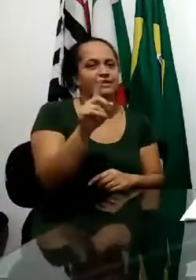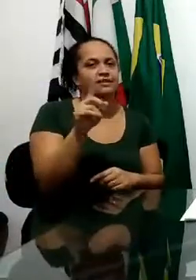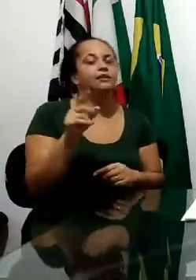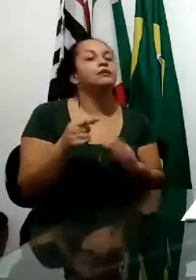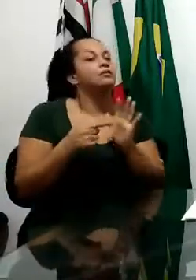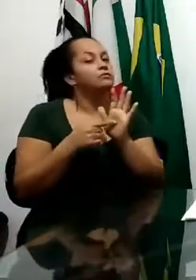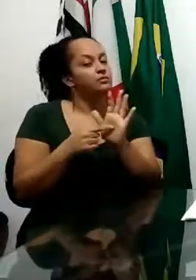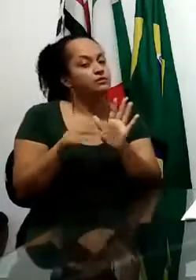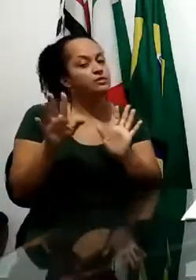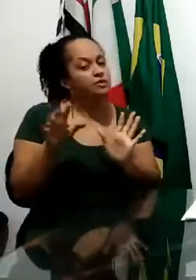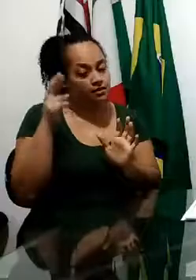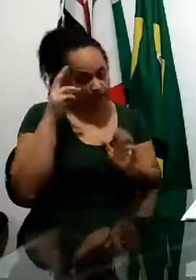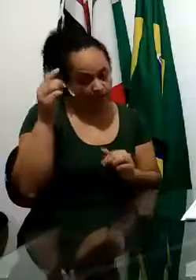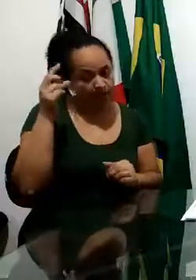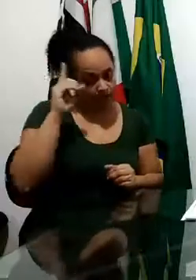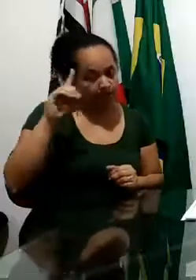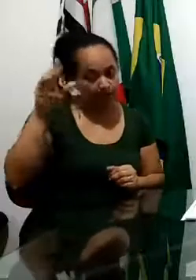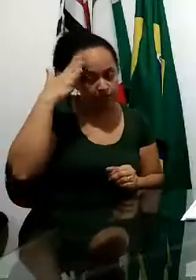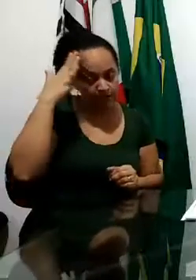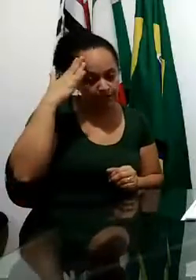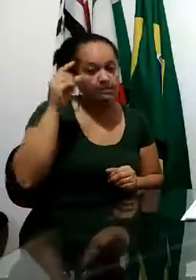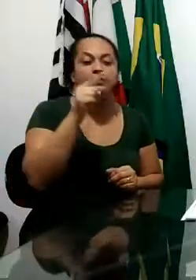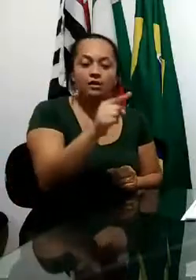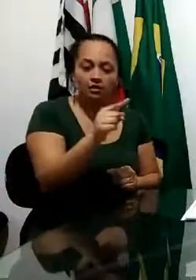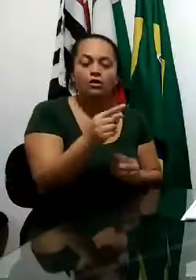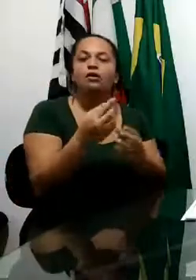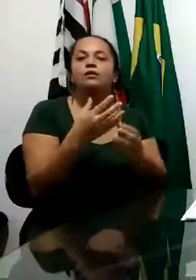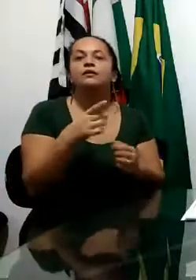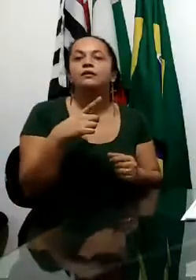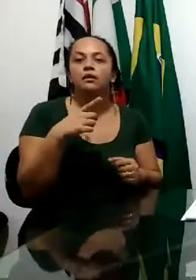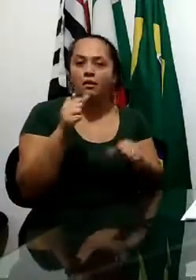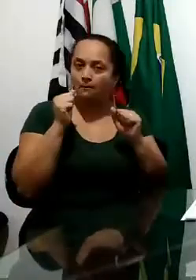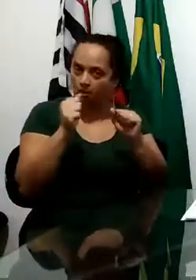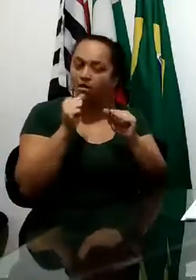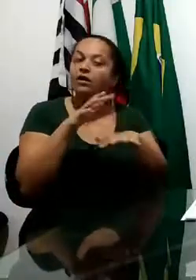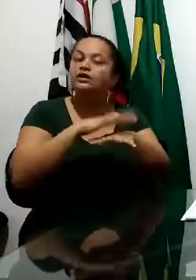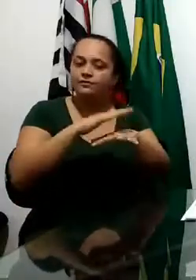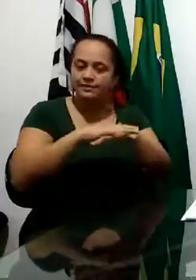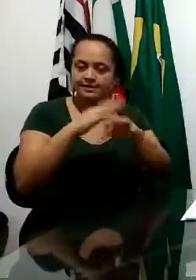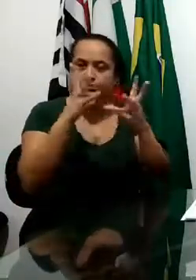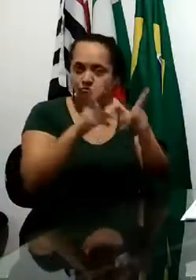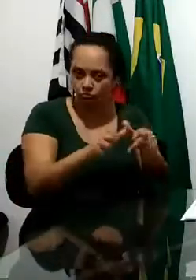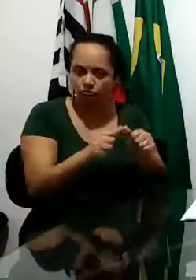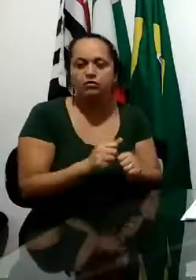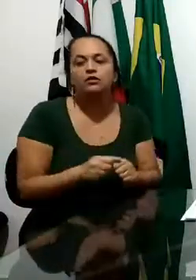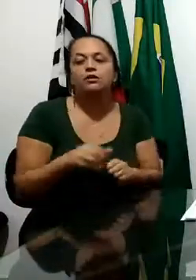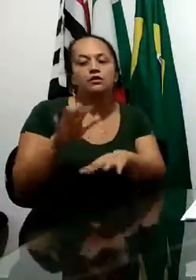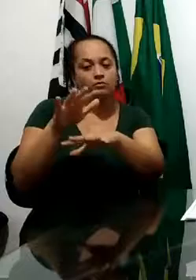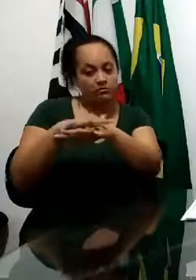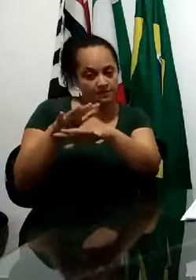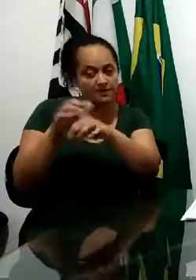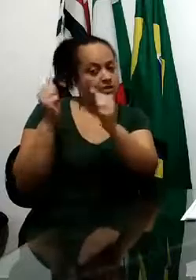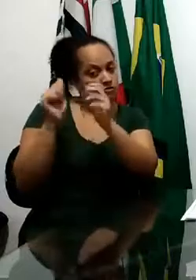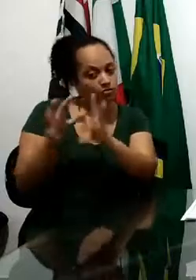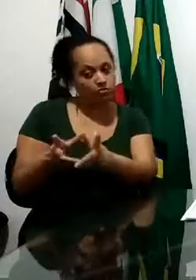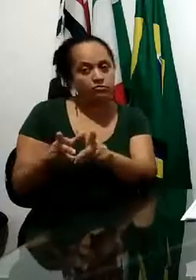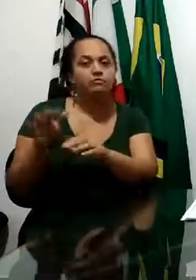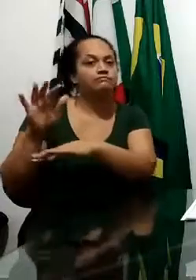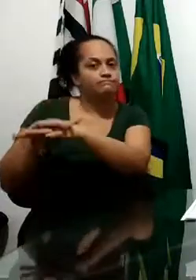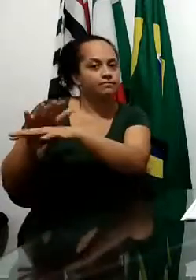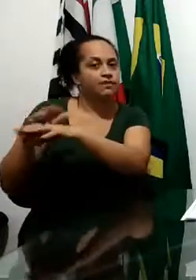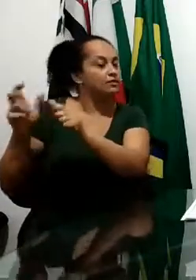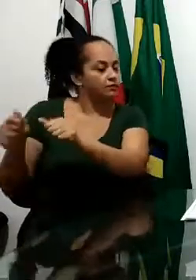um. E vale lembrar que Lucas capítulo 12, 48 deixa claro: a quem